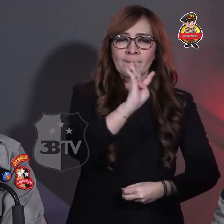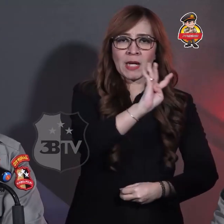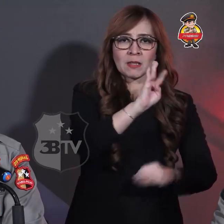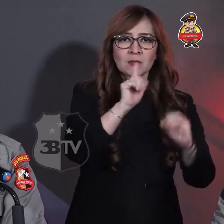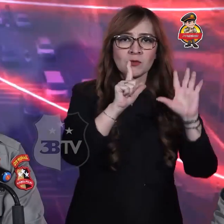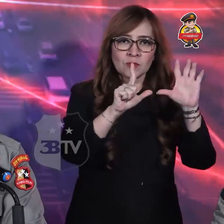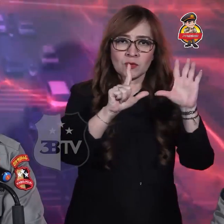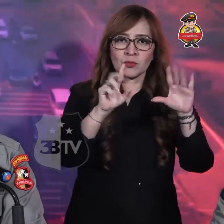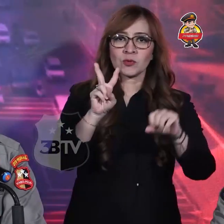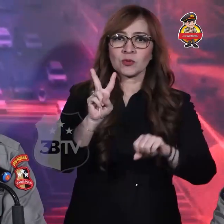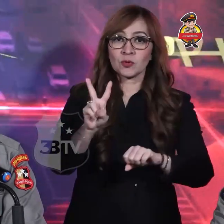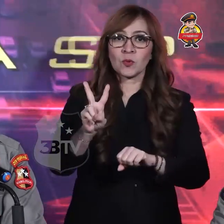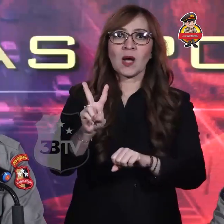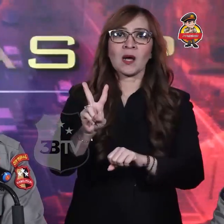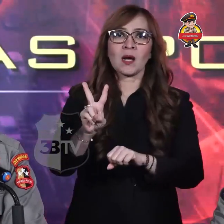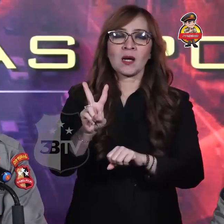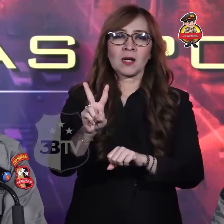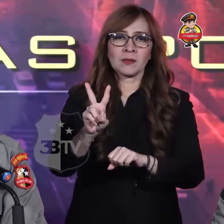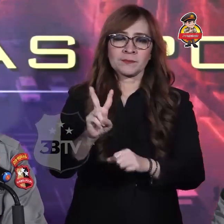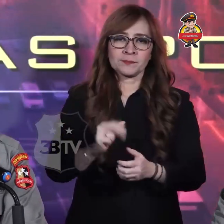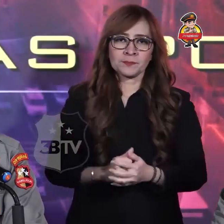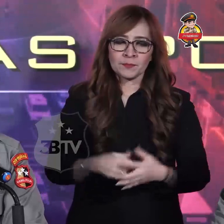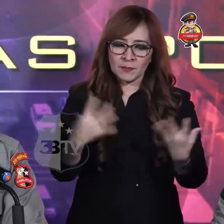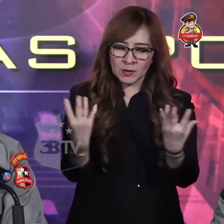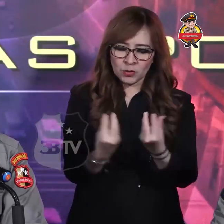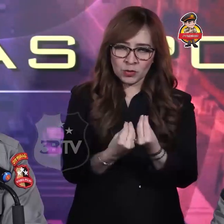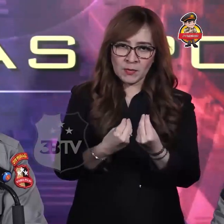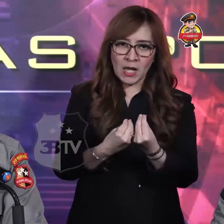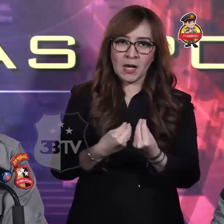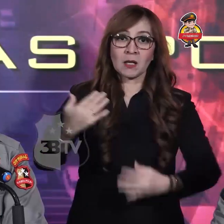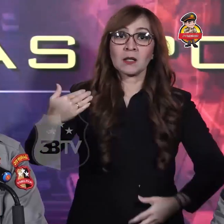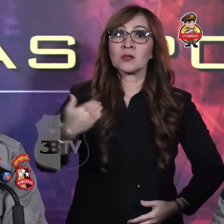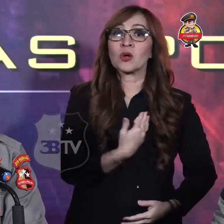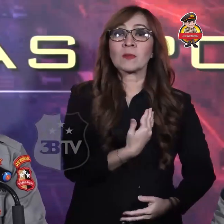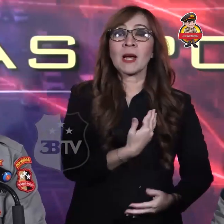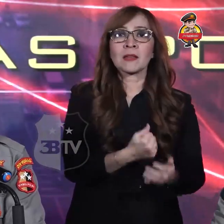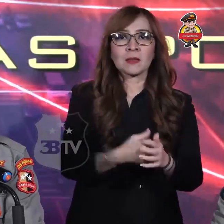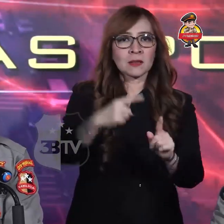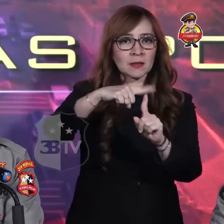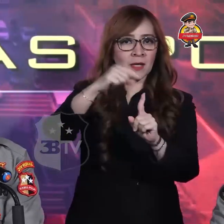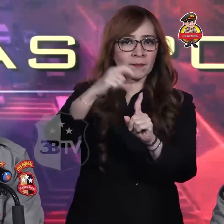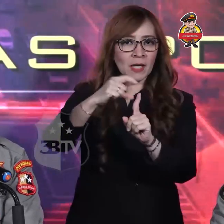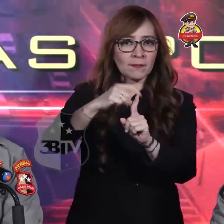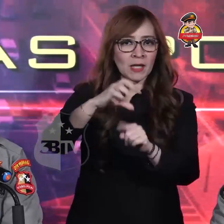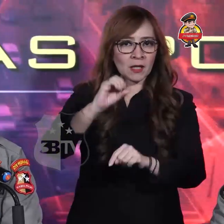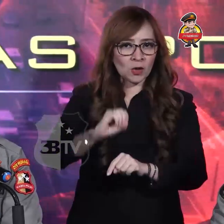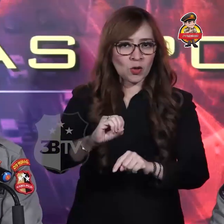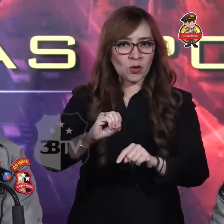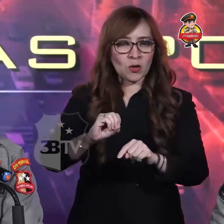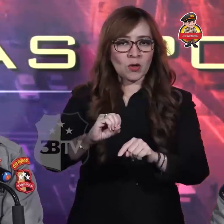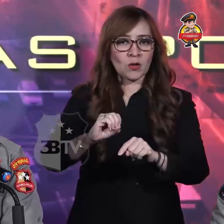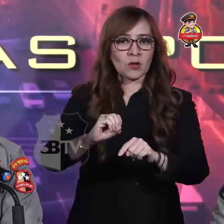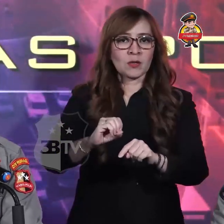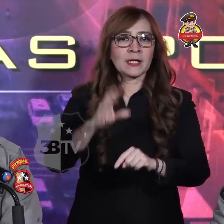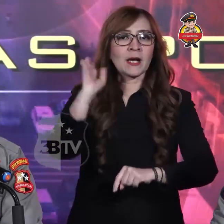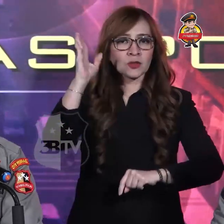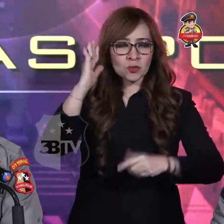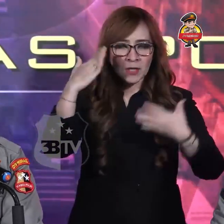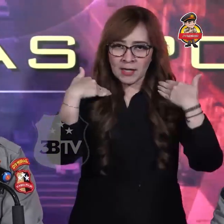472 laporan. Jumlah korban TPPO yang berhasil diselamatkan